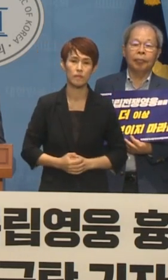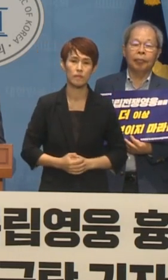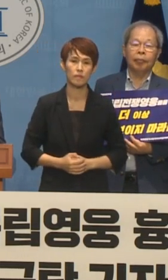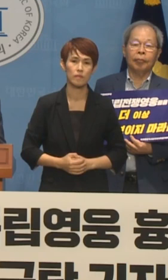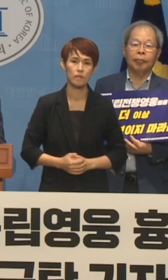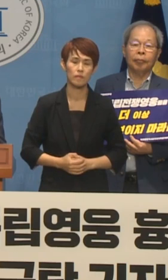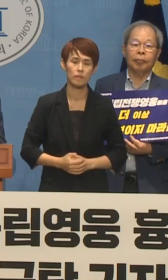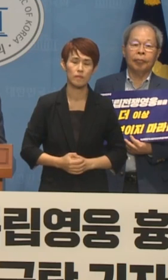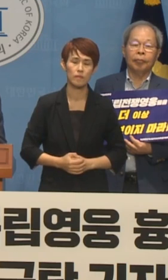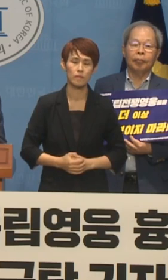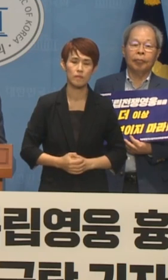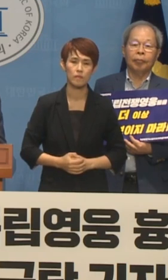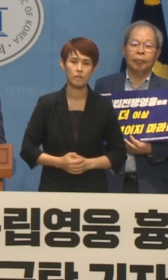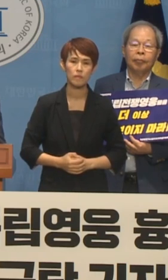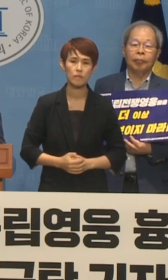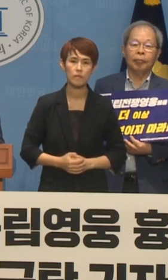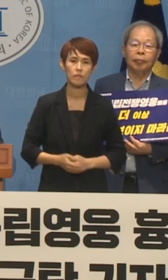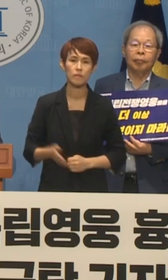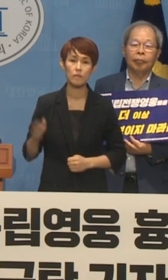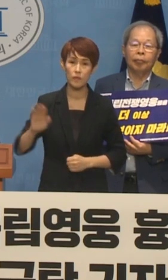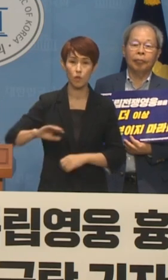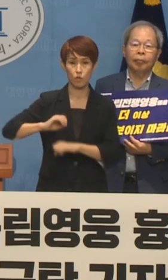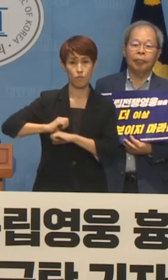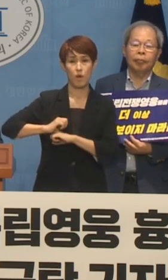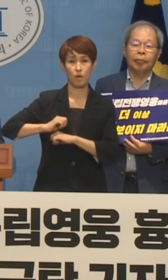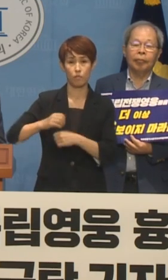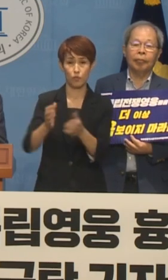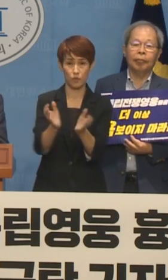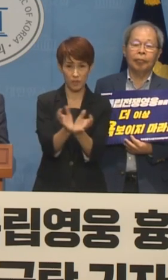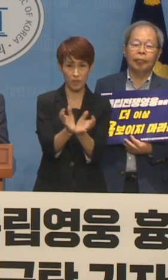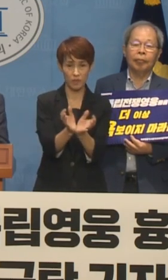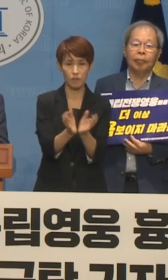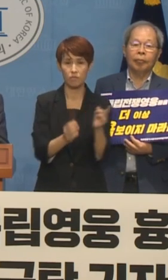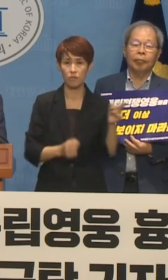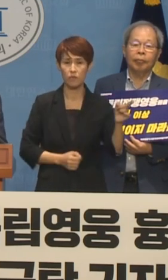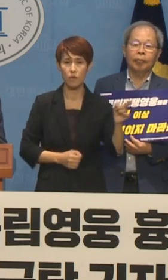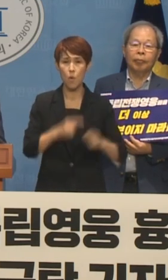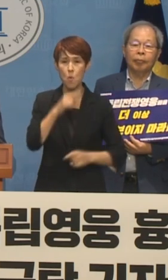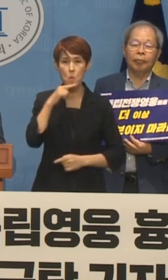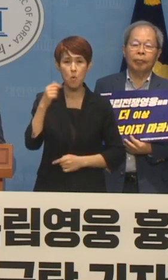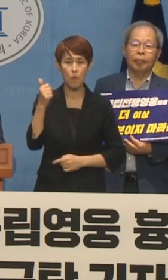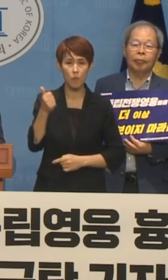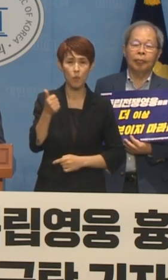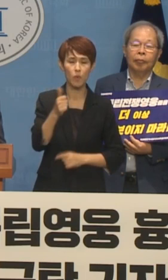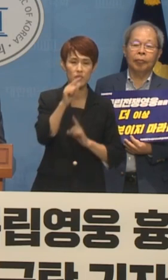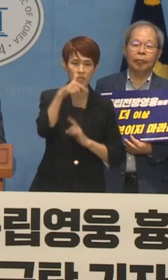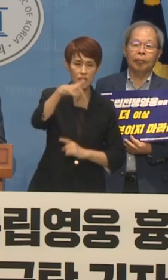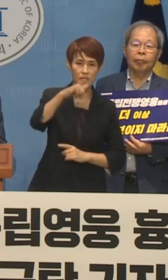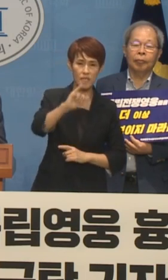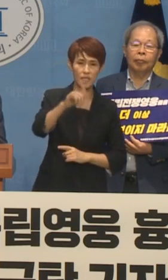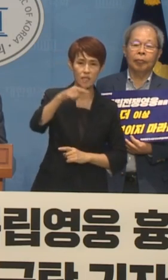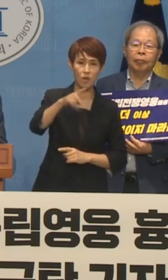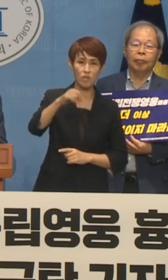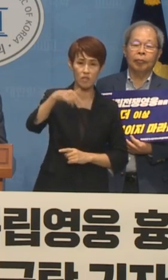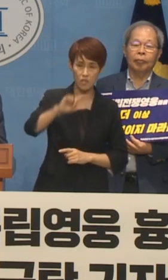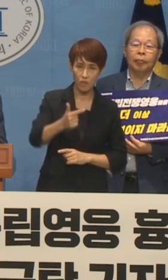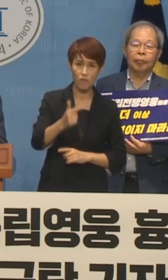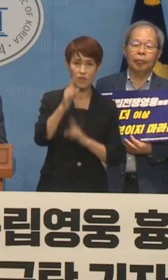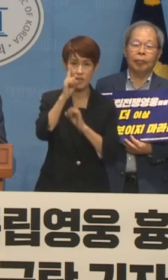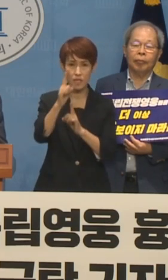그럼에도 불구하고 국방부는 홍범도, 지청천, 이회영,